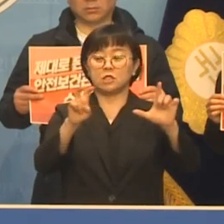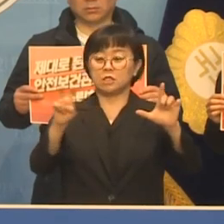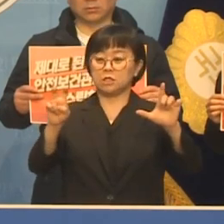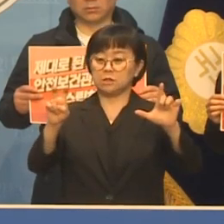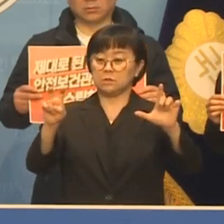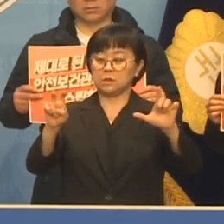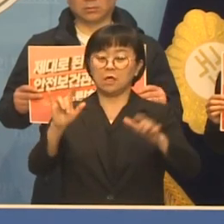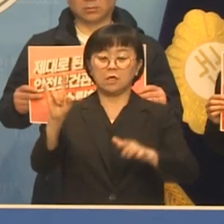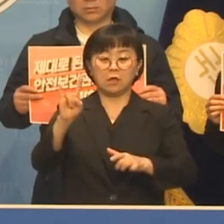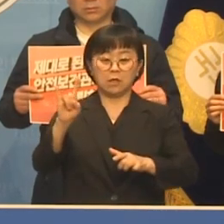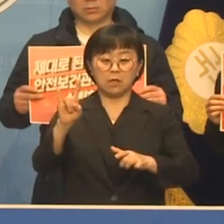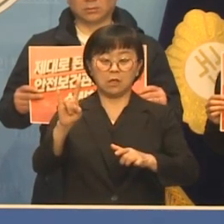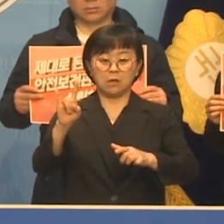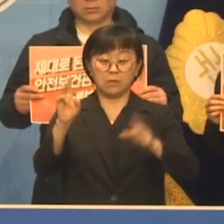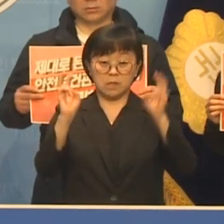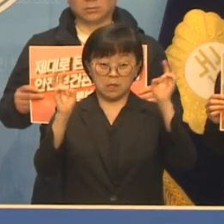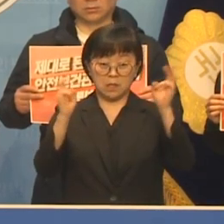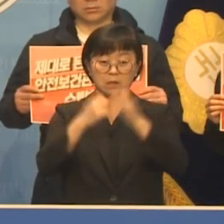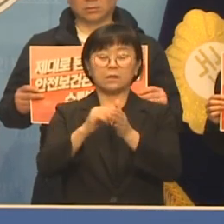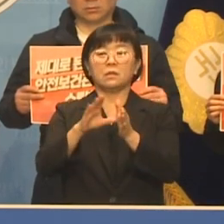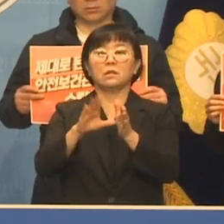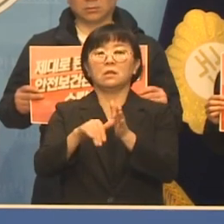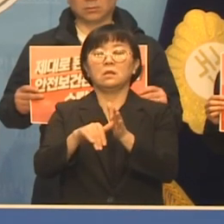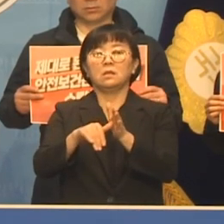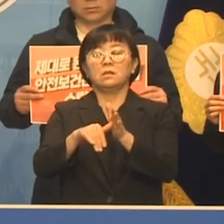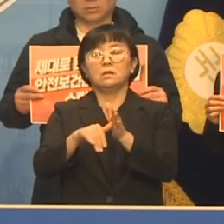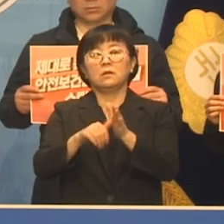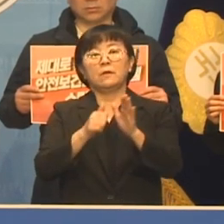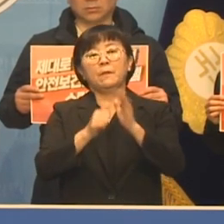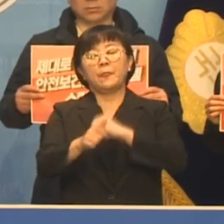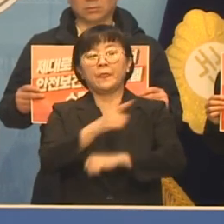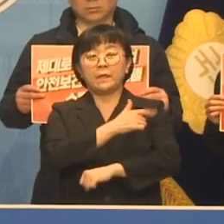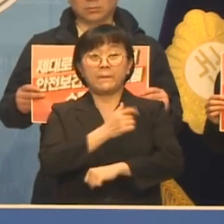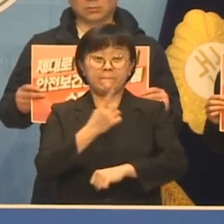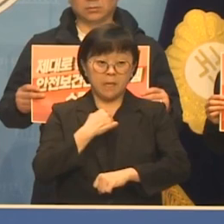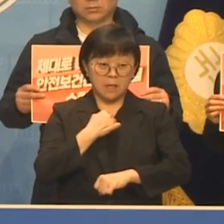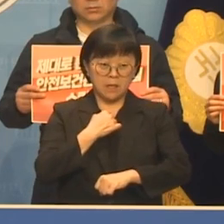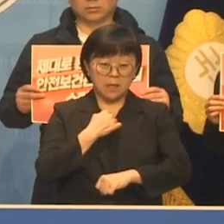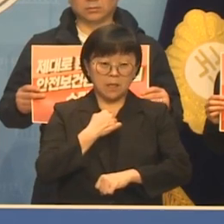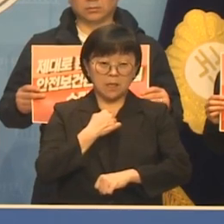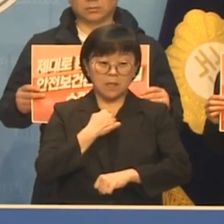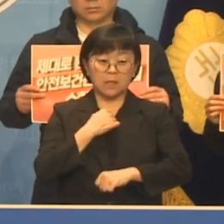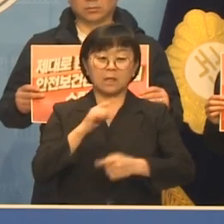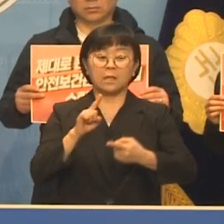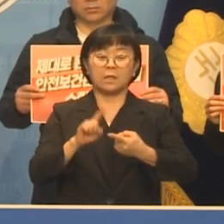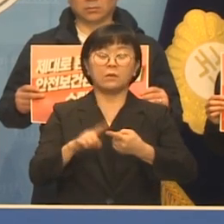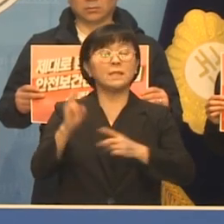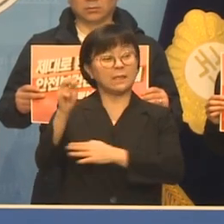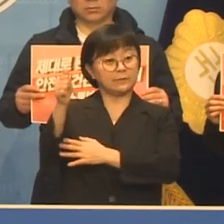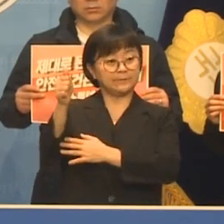2020년 현대중공업은 당시 대표이사였던 한영석 대표이사에게